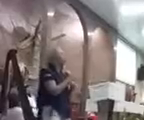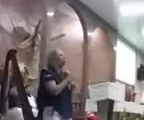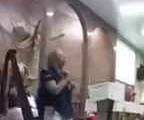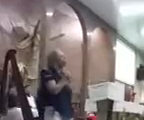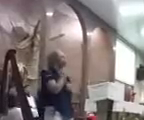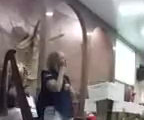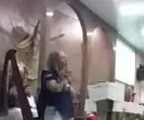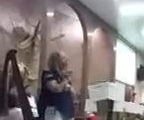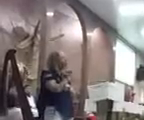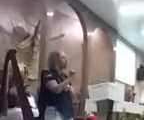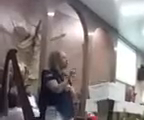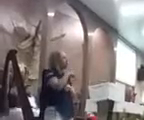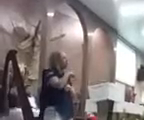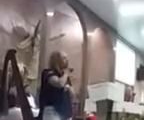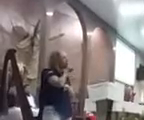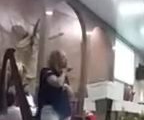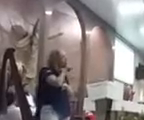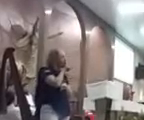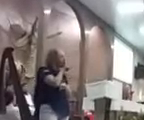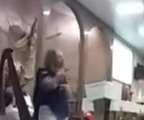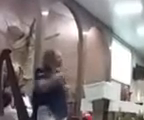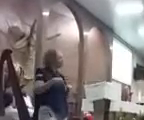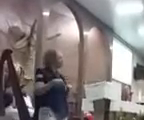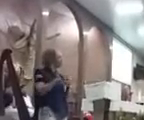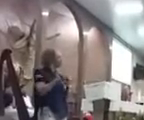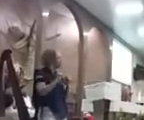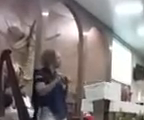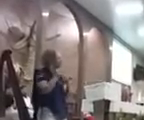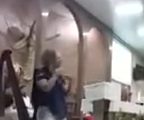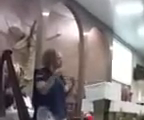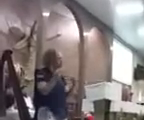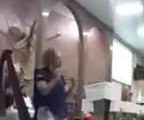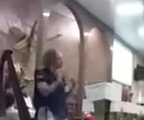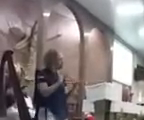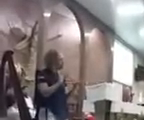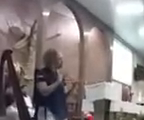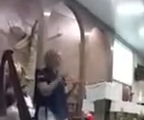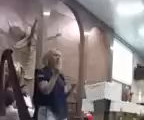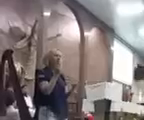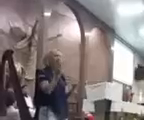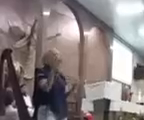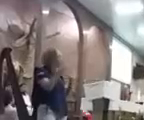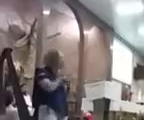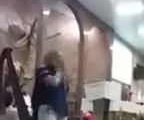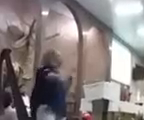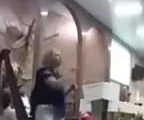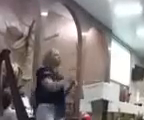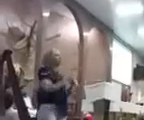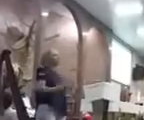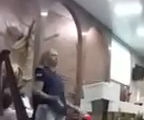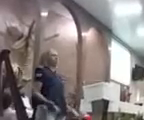teu filho faça uma coisa nova na tua vida, não. Faça você primeiro.